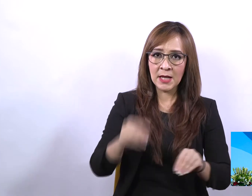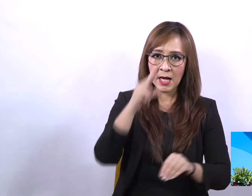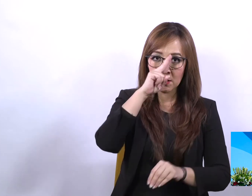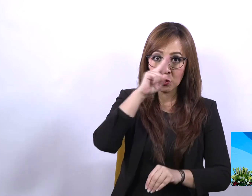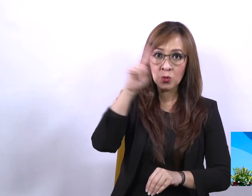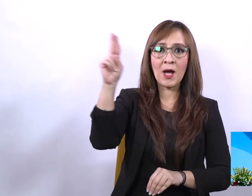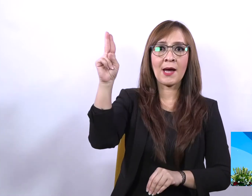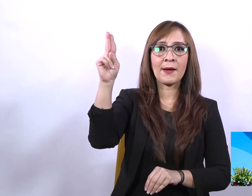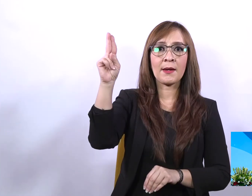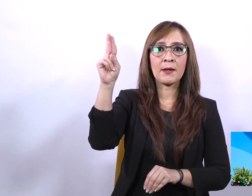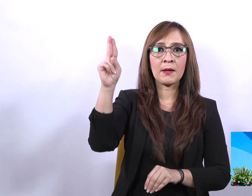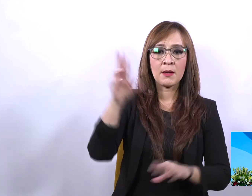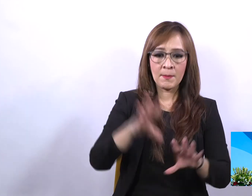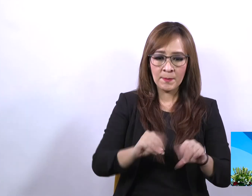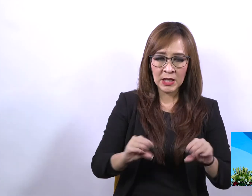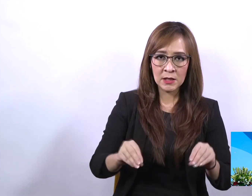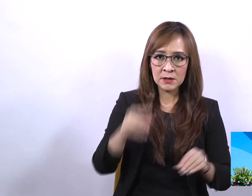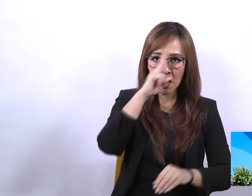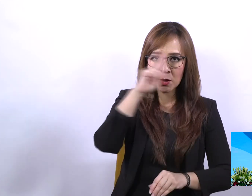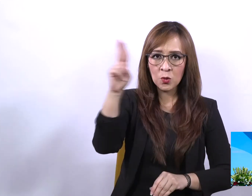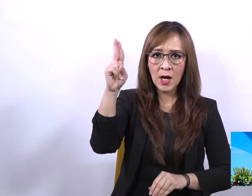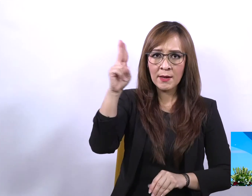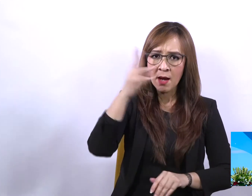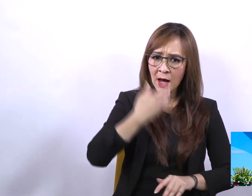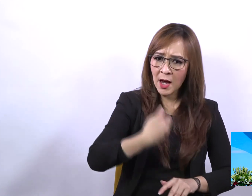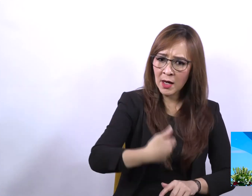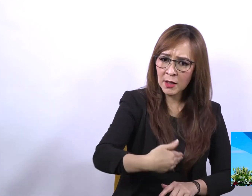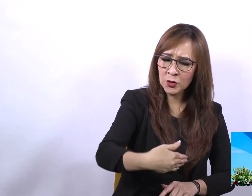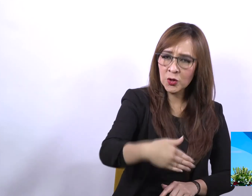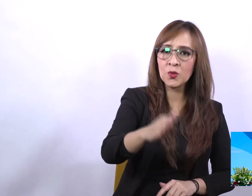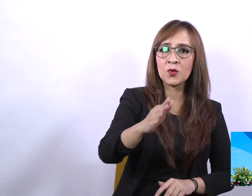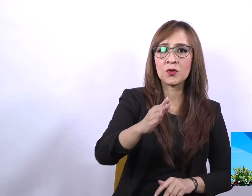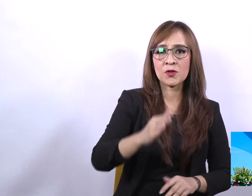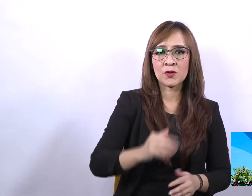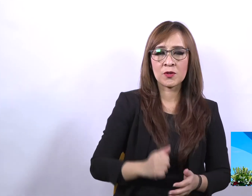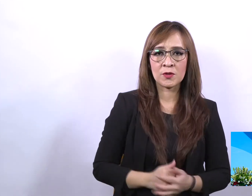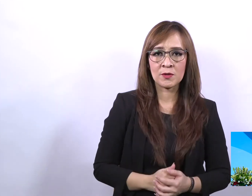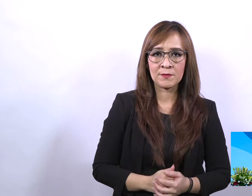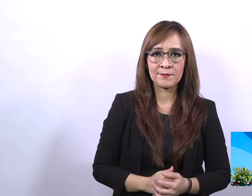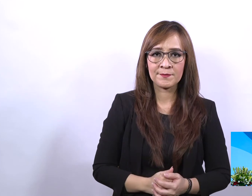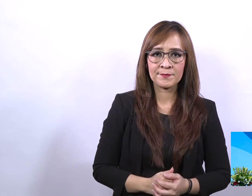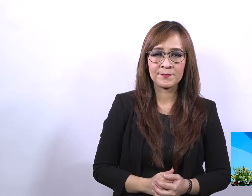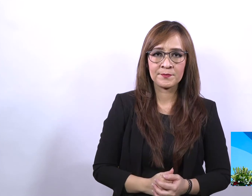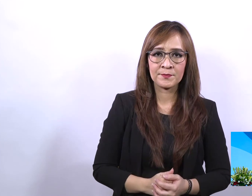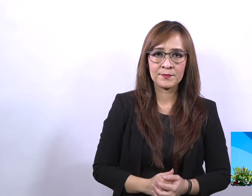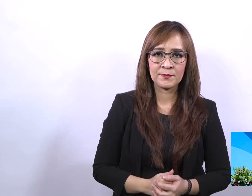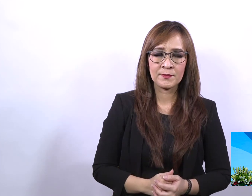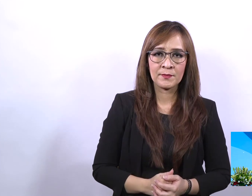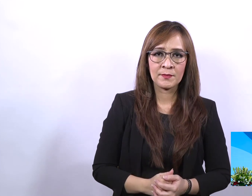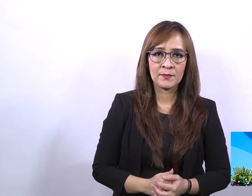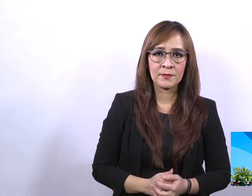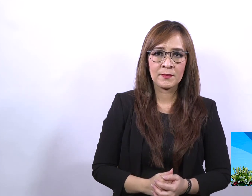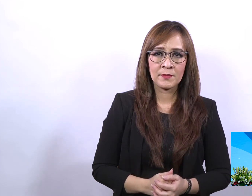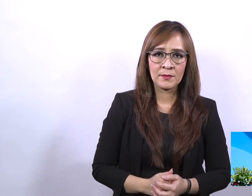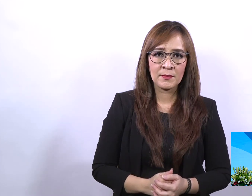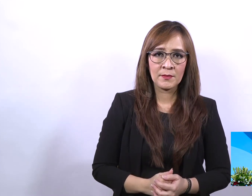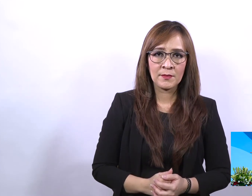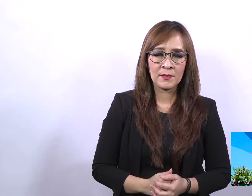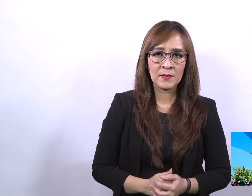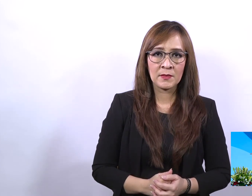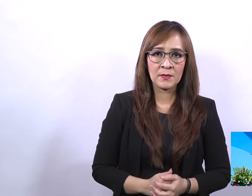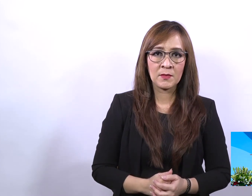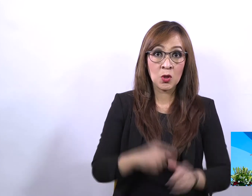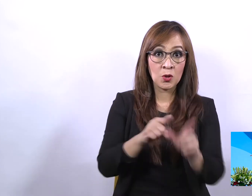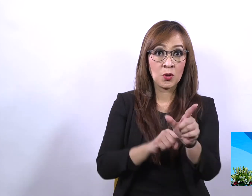tuhan pekerjaan tuhan akan berjalan terus dan hamba-hamba Tuhan yang benar akan terus diangkat oleh Tuhan the Riders